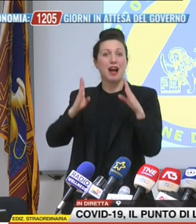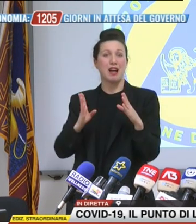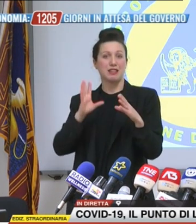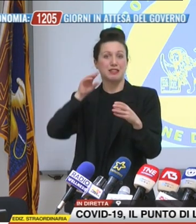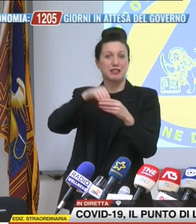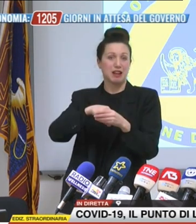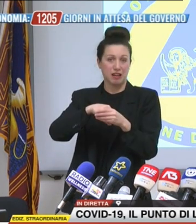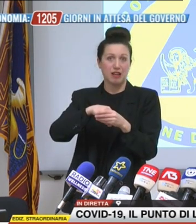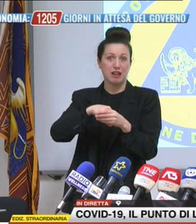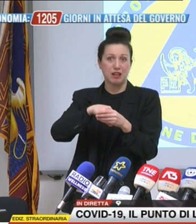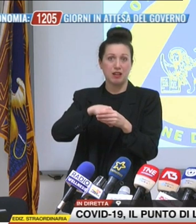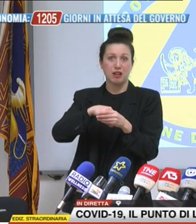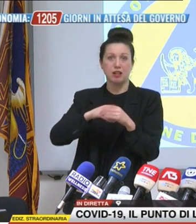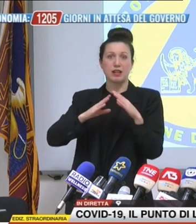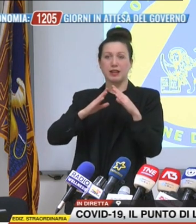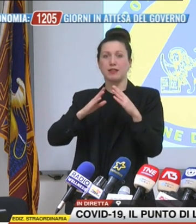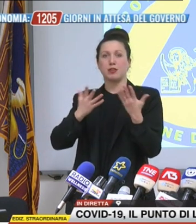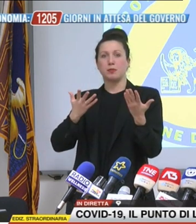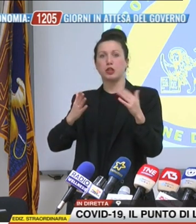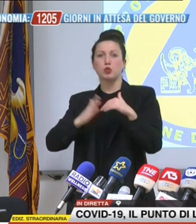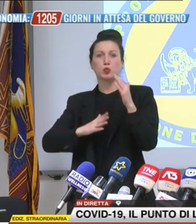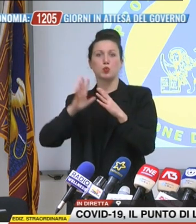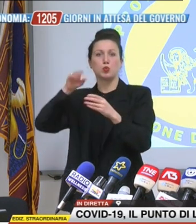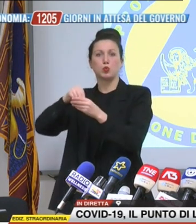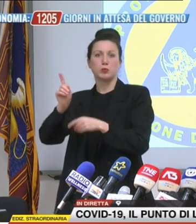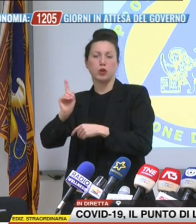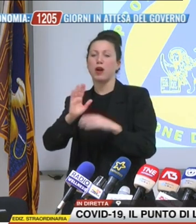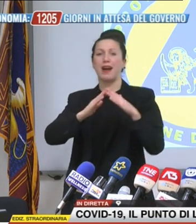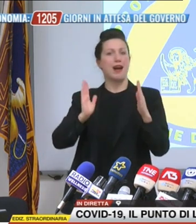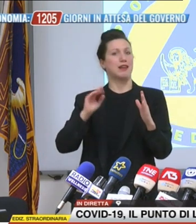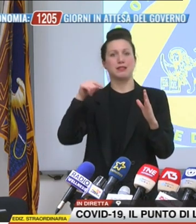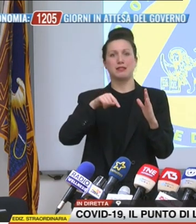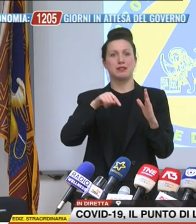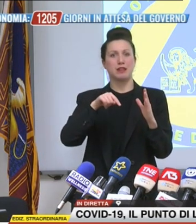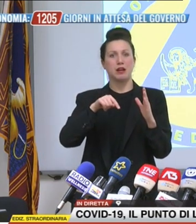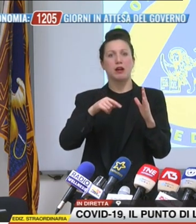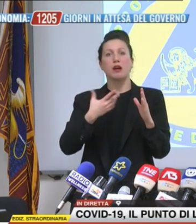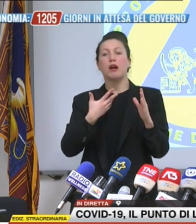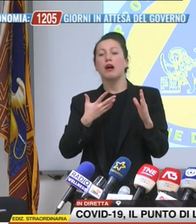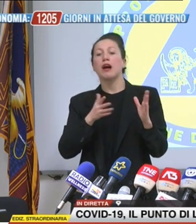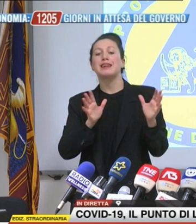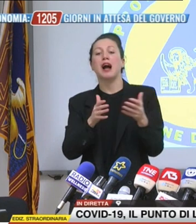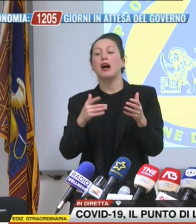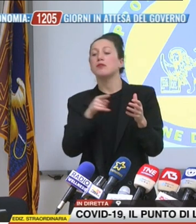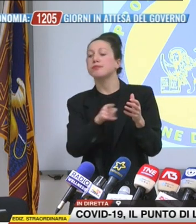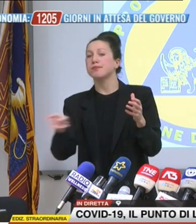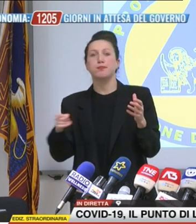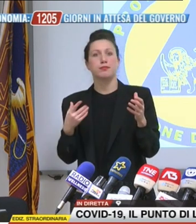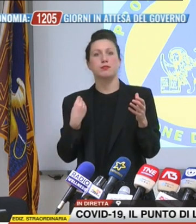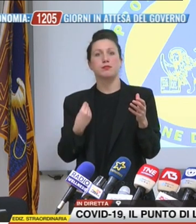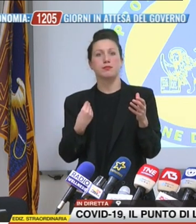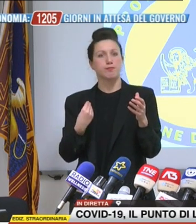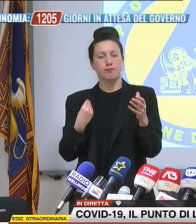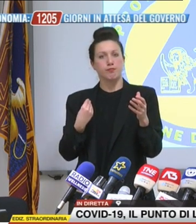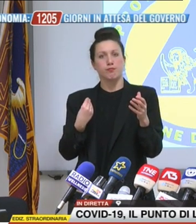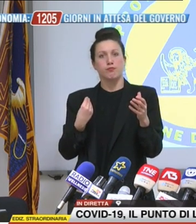chiesto al commissario e al ministero di darci anche una tempistica dove inserire queste categorie, perché oggi sono